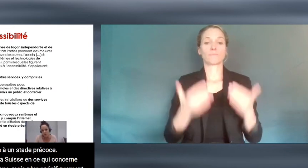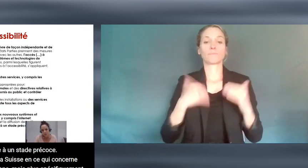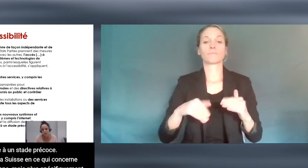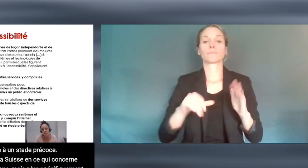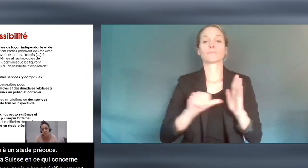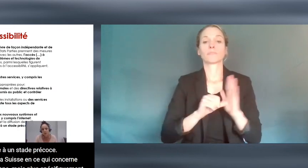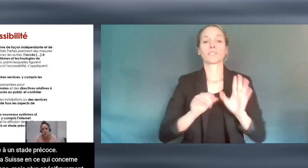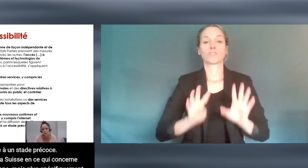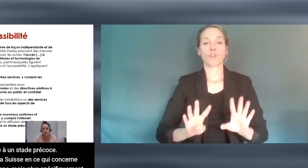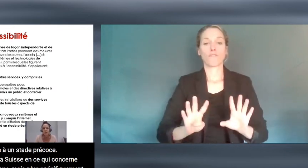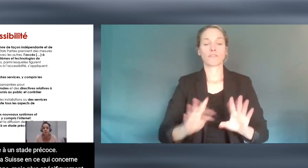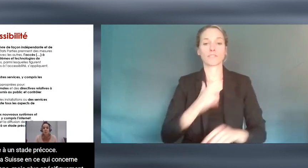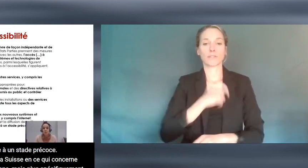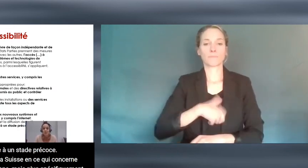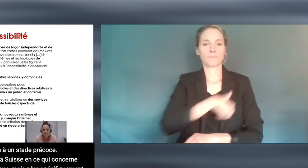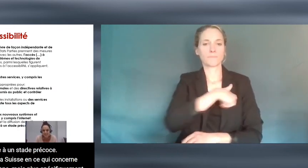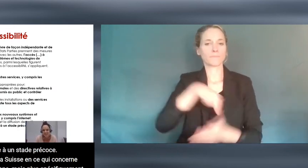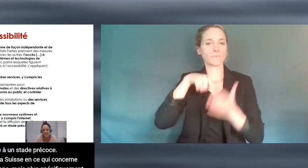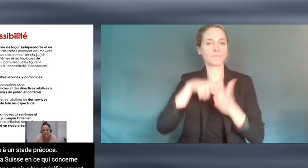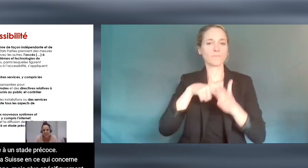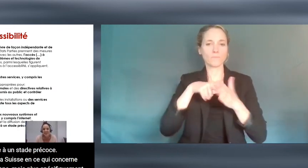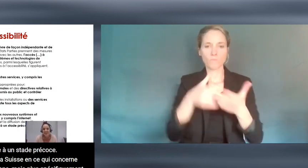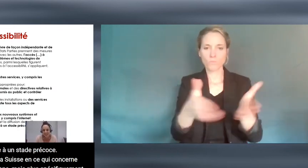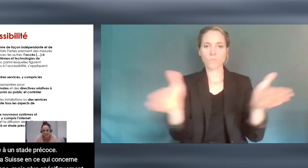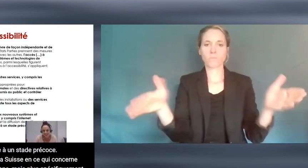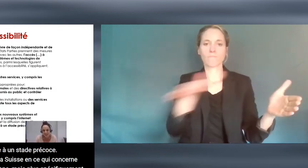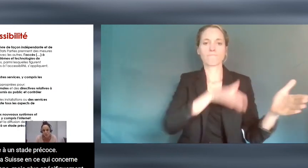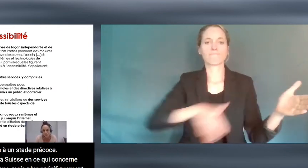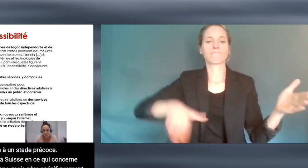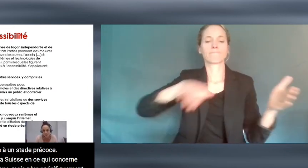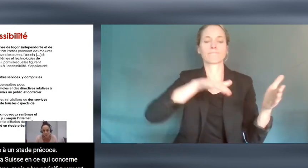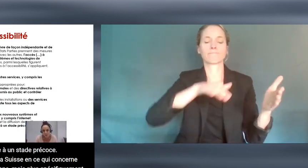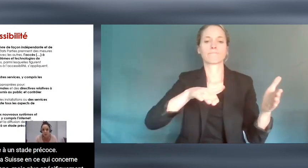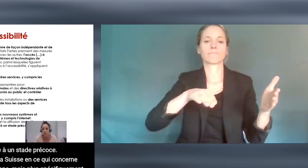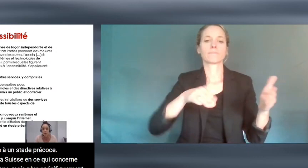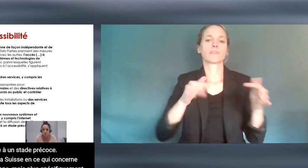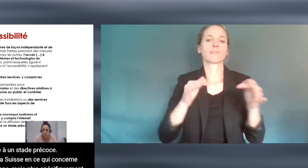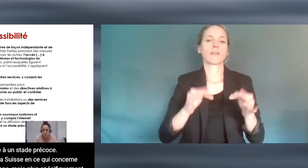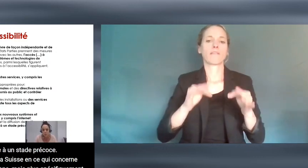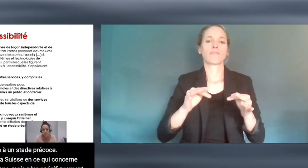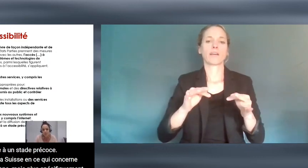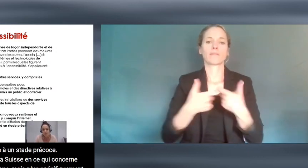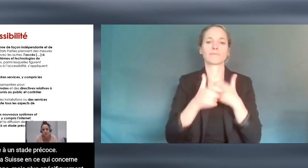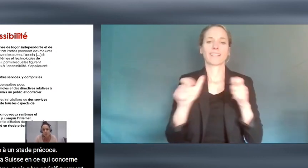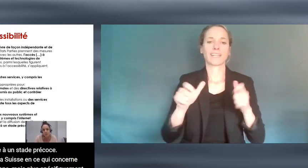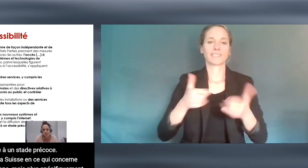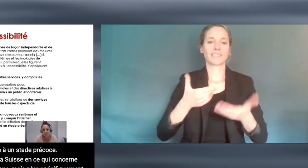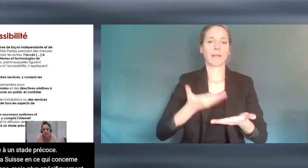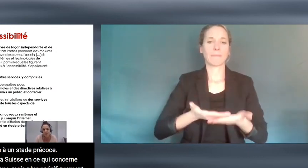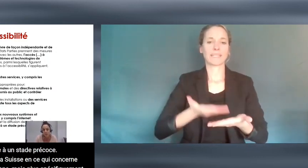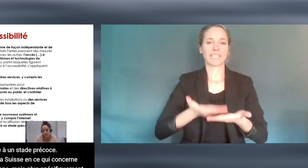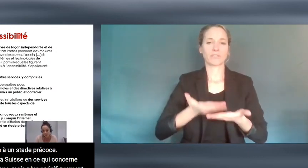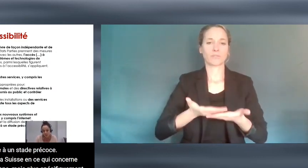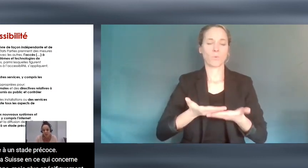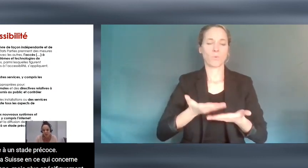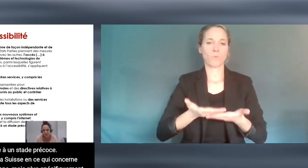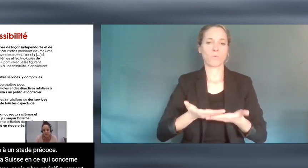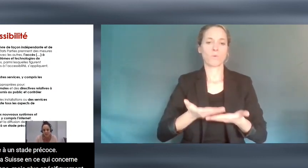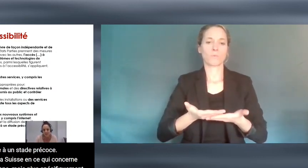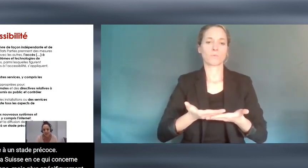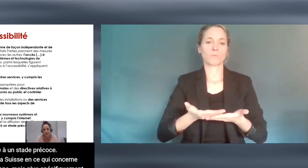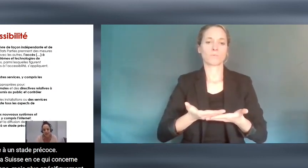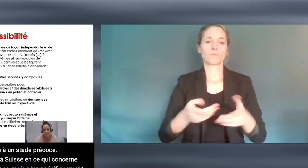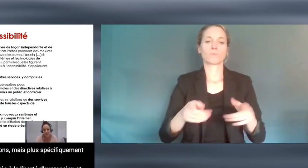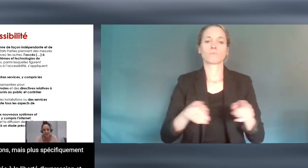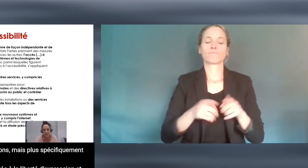de la Suisse en ce qui concerne d'une manière générale l'accès aux prestations, mais plus spécifiquement aussi finalement